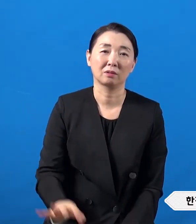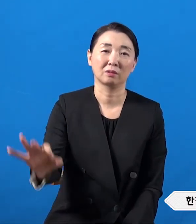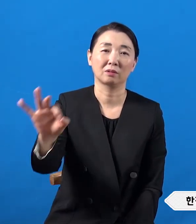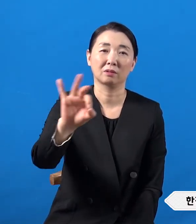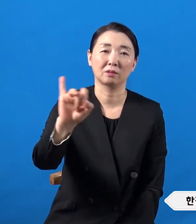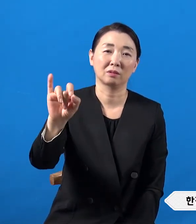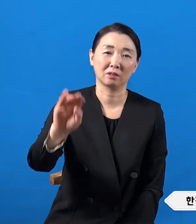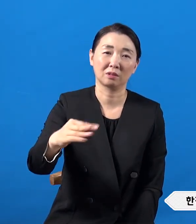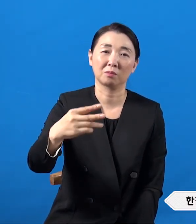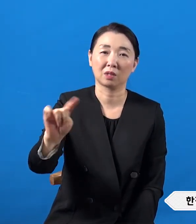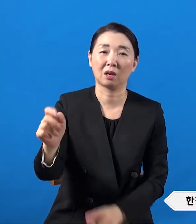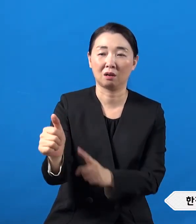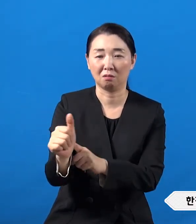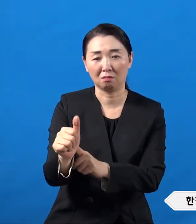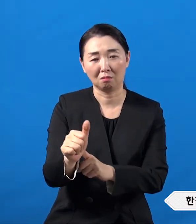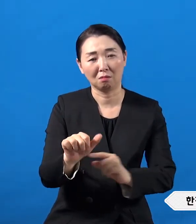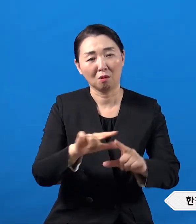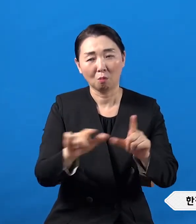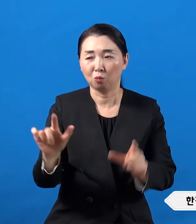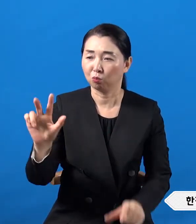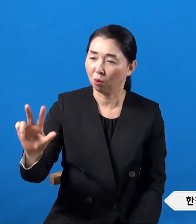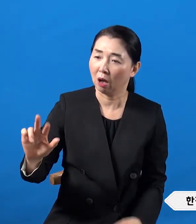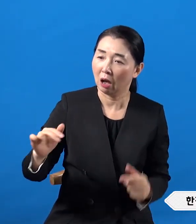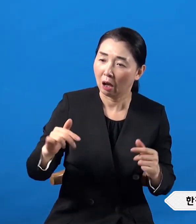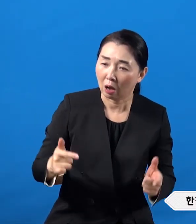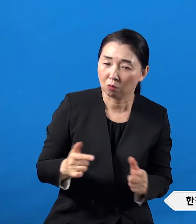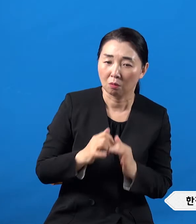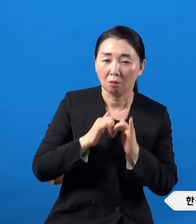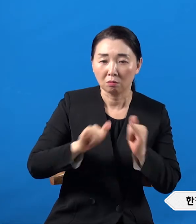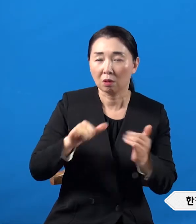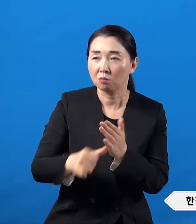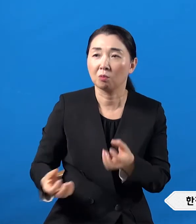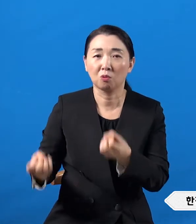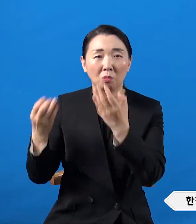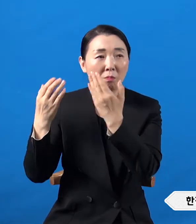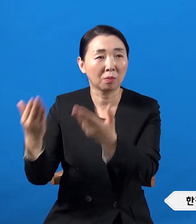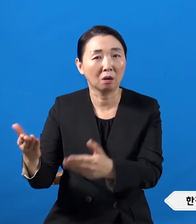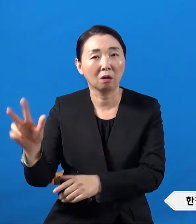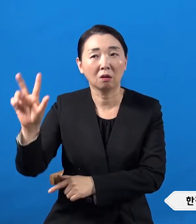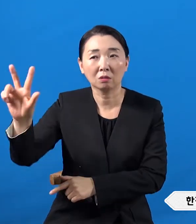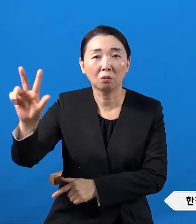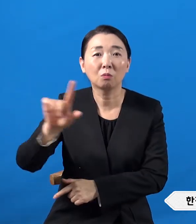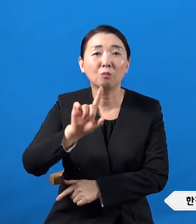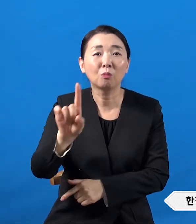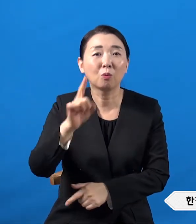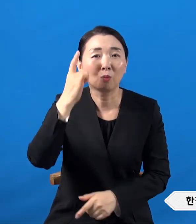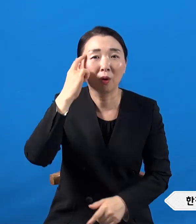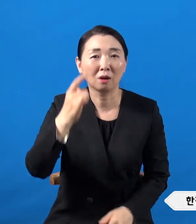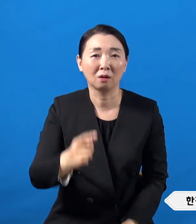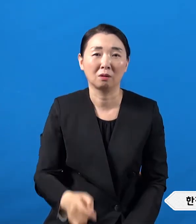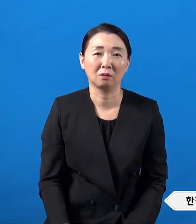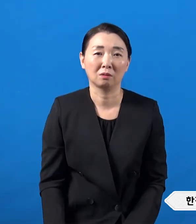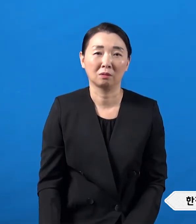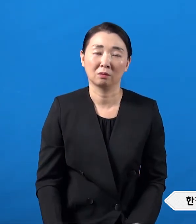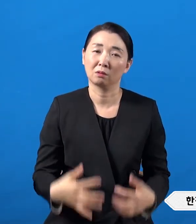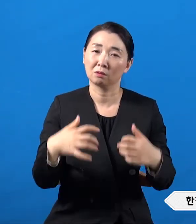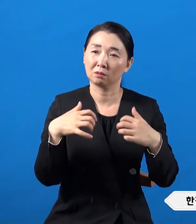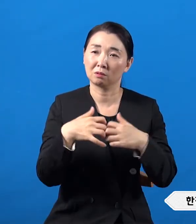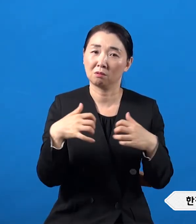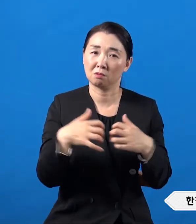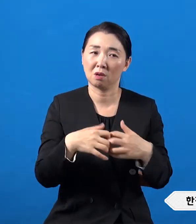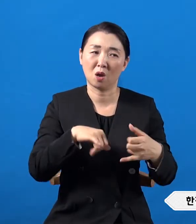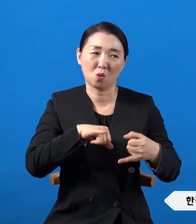입다는 보통 서원도 아니고 사람을 제물로 바치겠다는 말도 안 되는 서원을 했습니다.